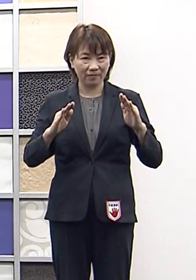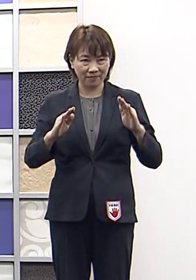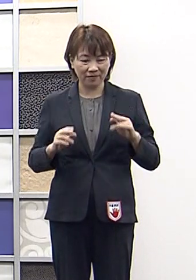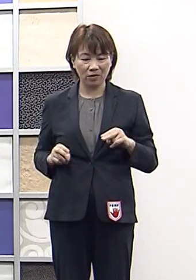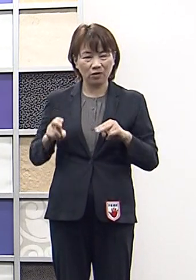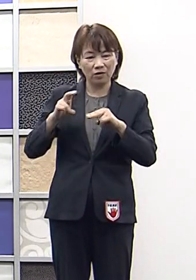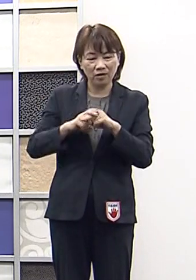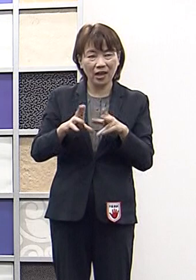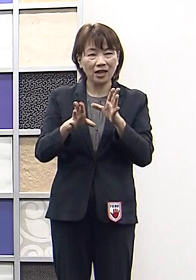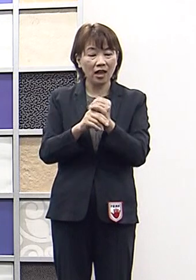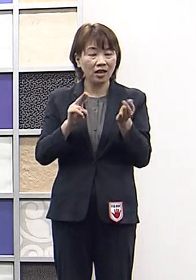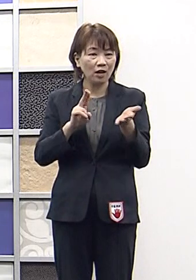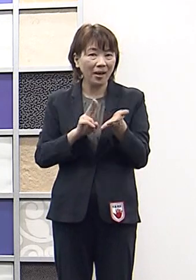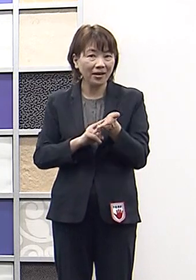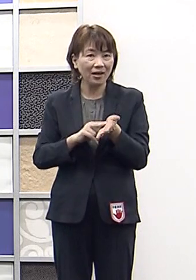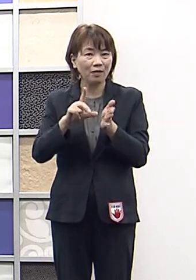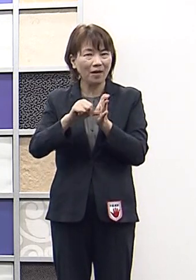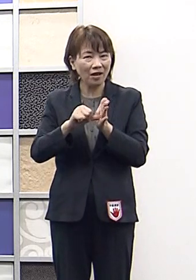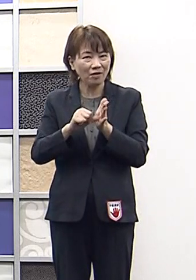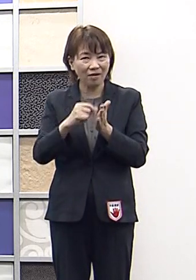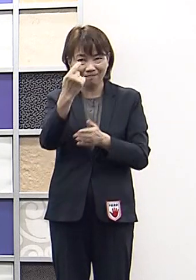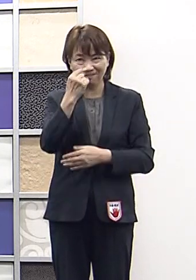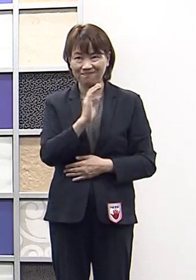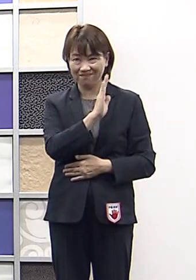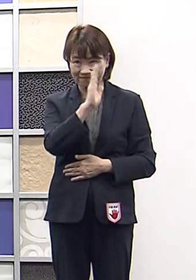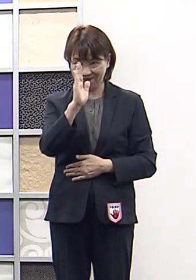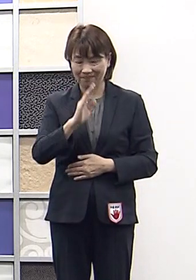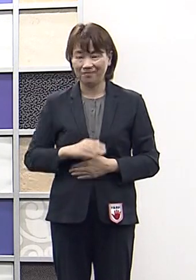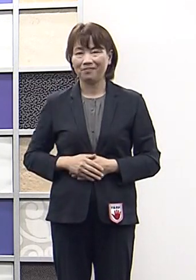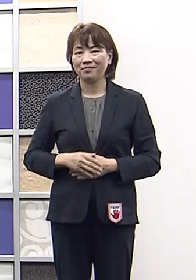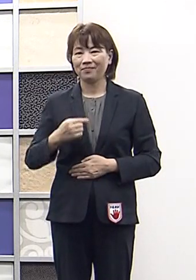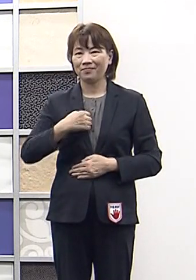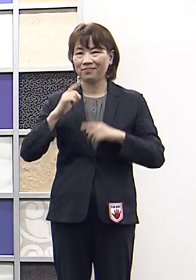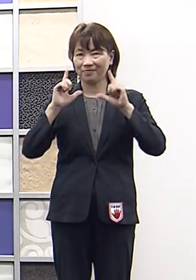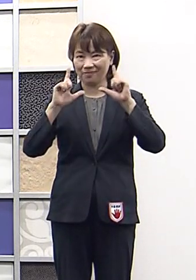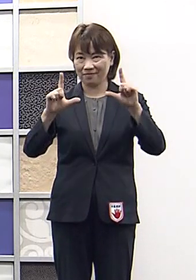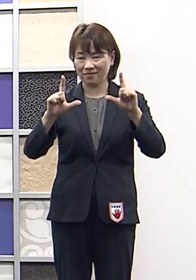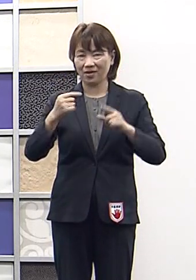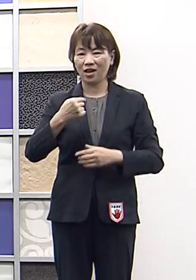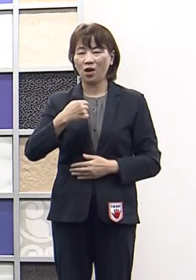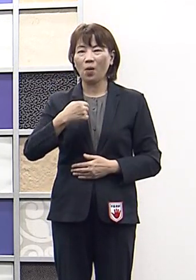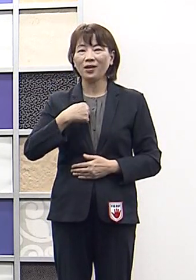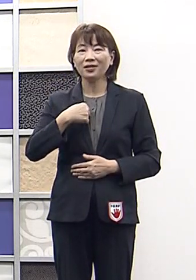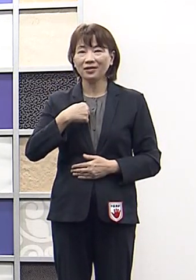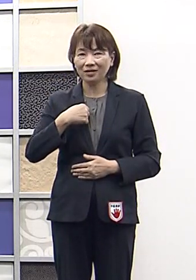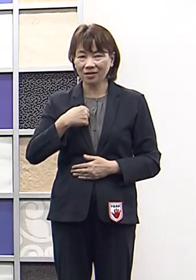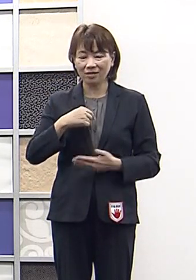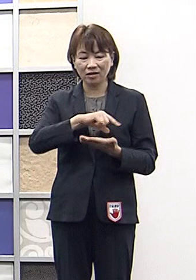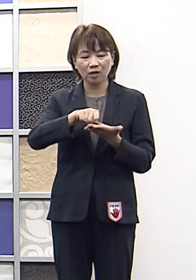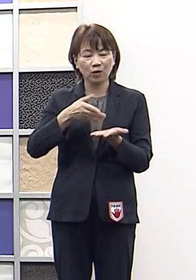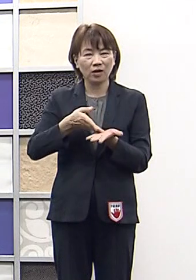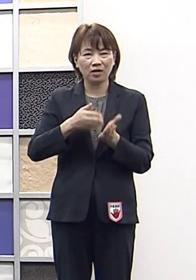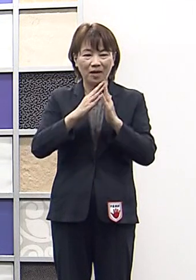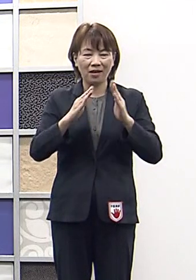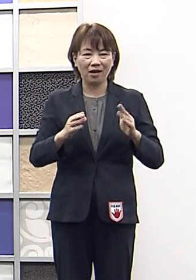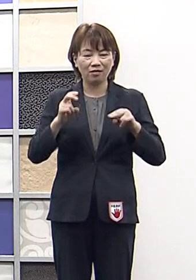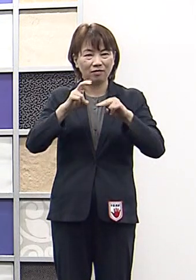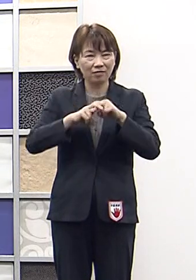ていただきたいと思います。お願いします。 はい、まずその、私の出席につきまして今スケジュール調整を、しております